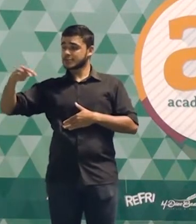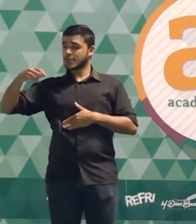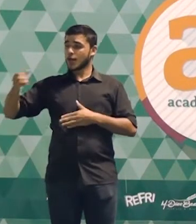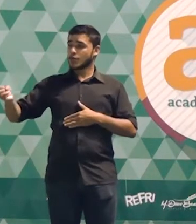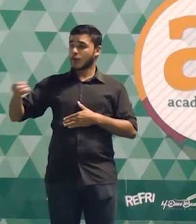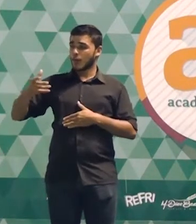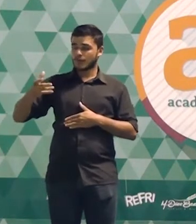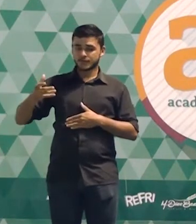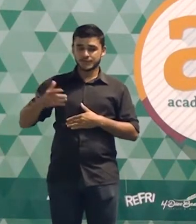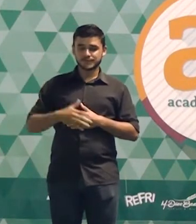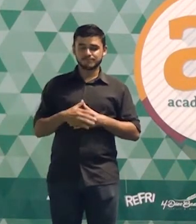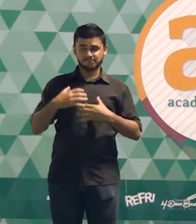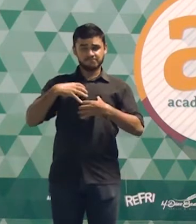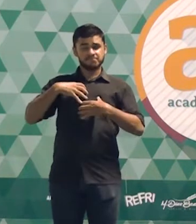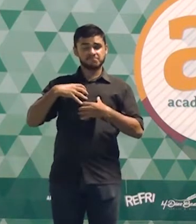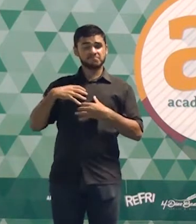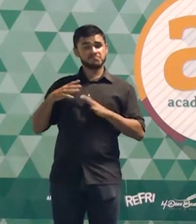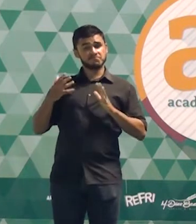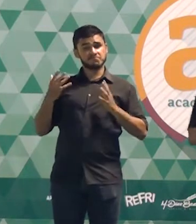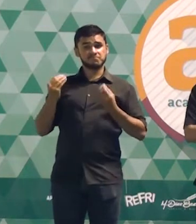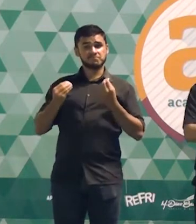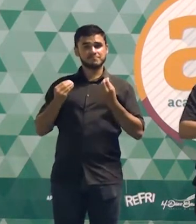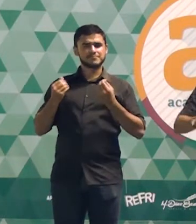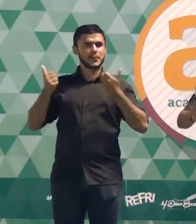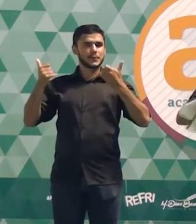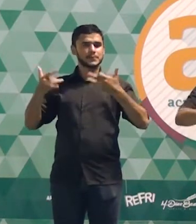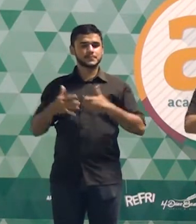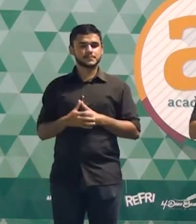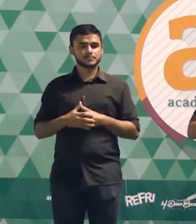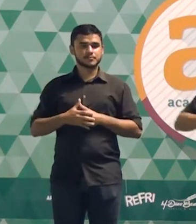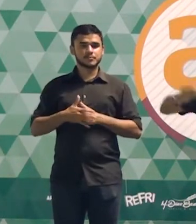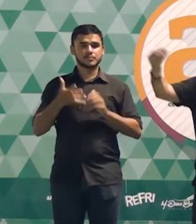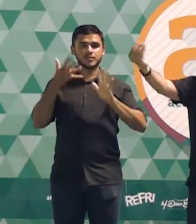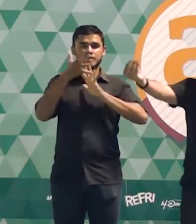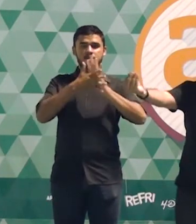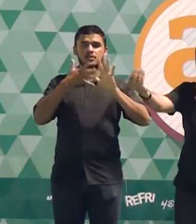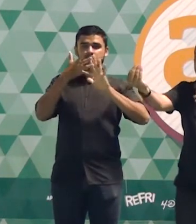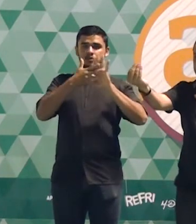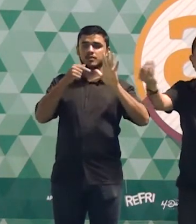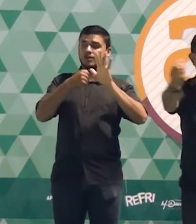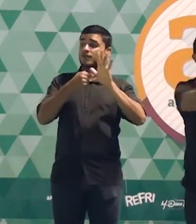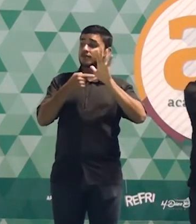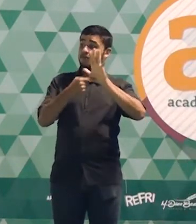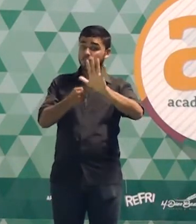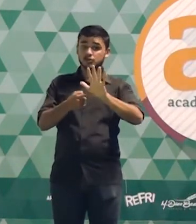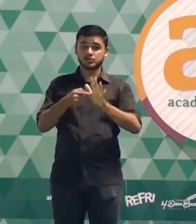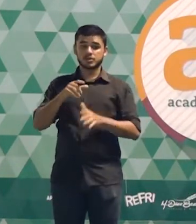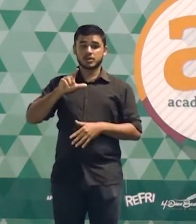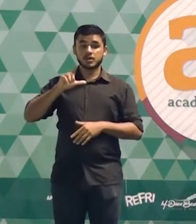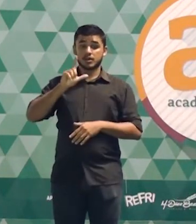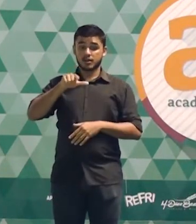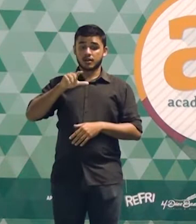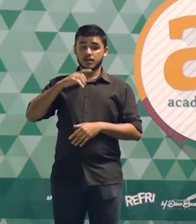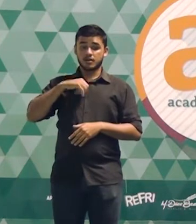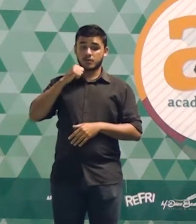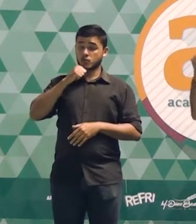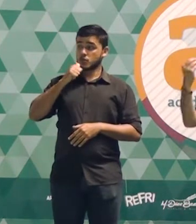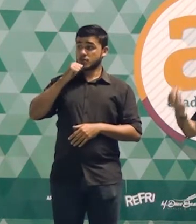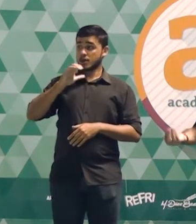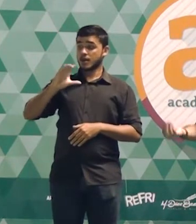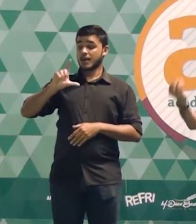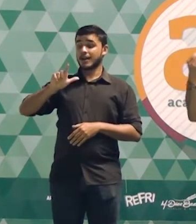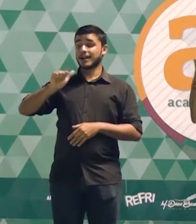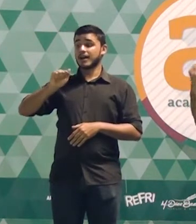Clarice Lispector, maravilhosa Clarice Lispector. E tem um texto dela. Por que eu quero lembrar Clarice Lispector para você?